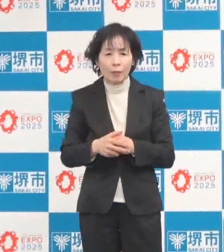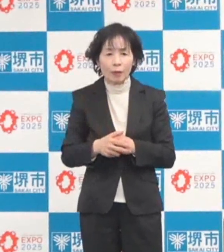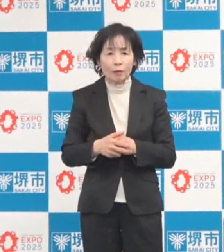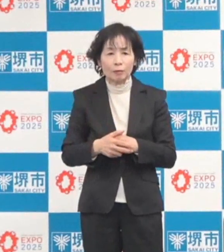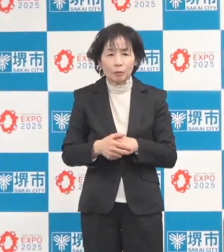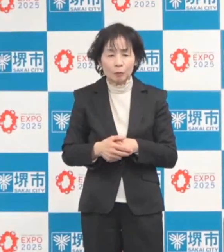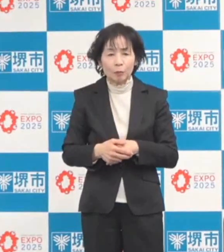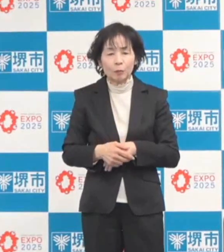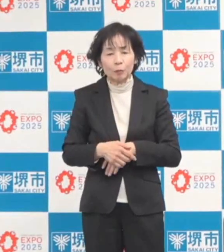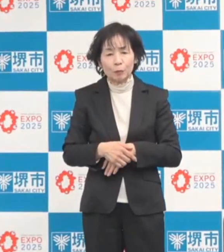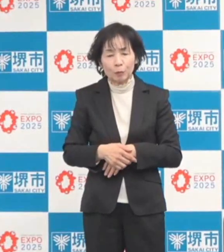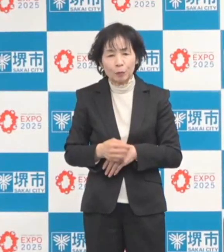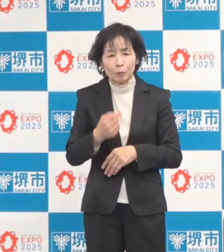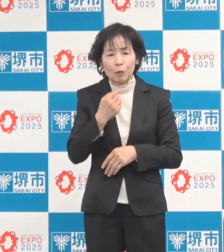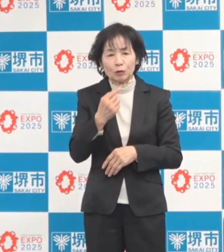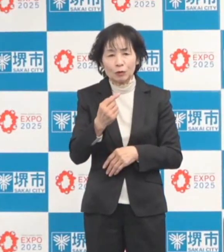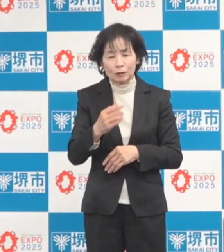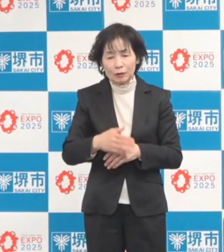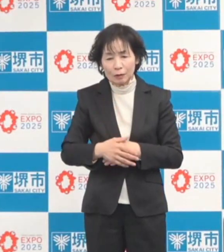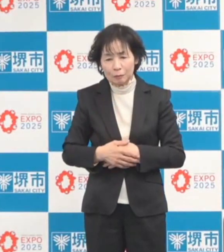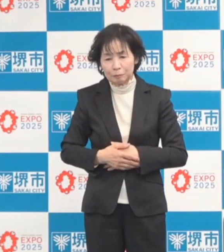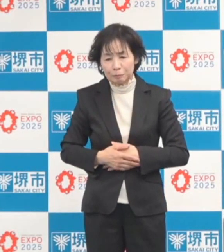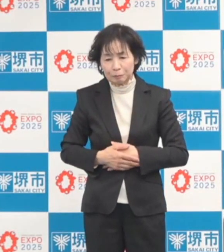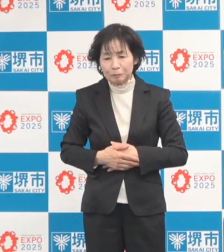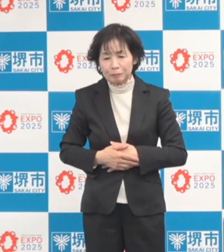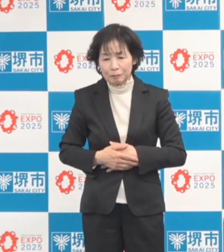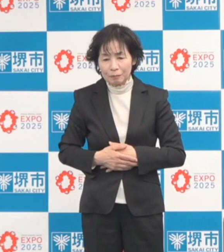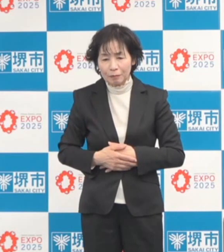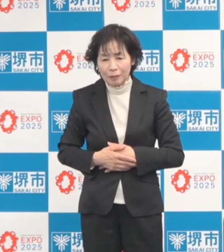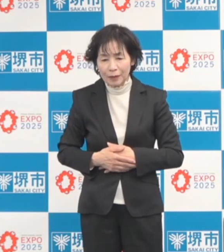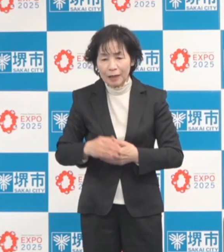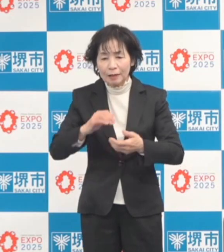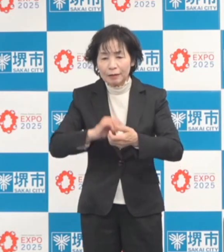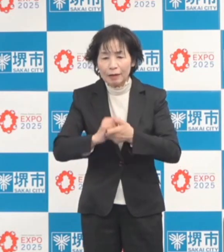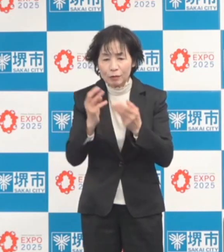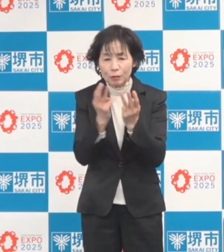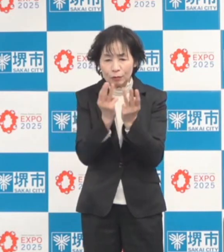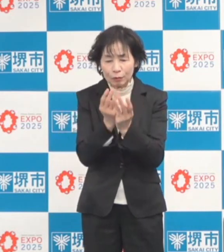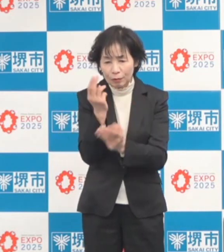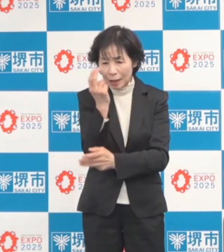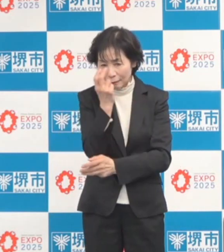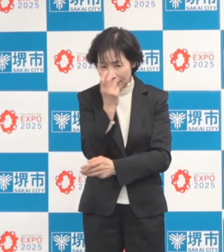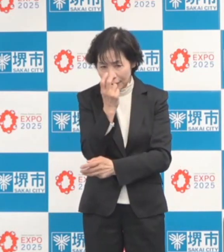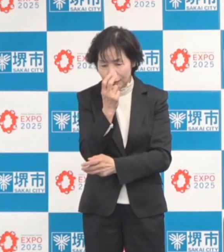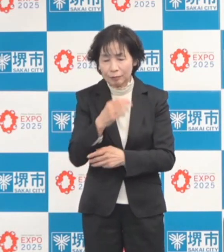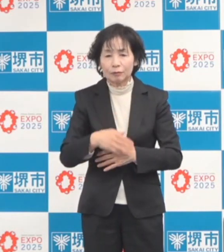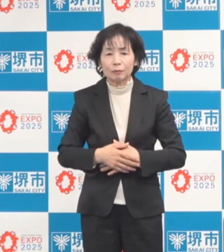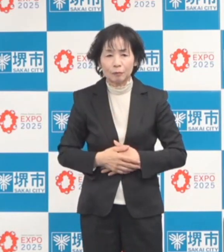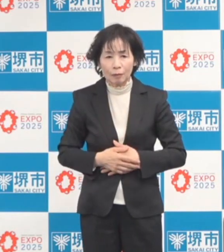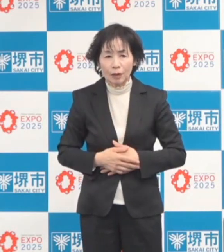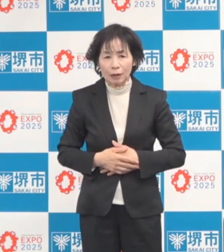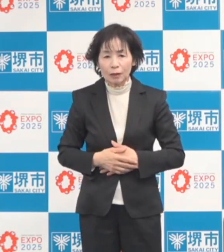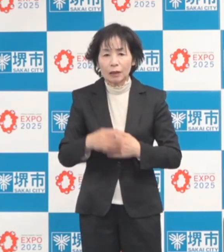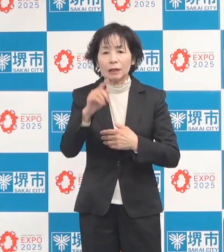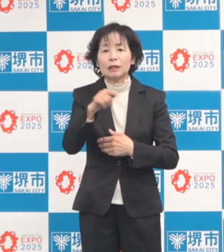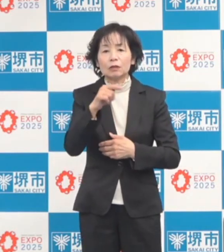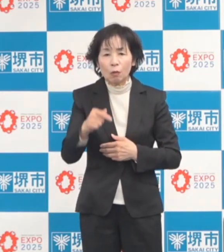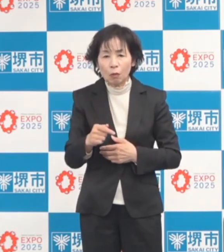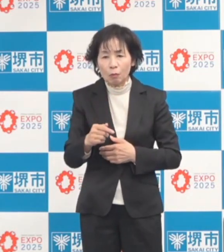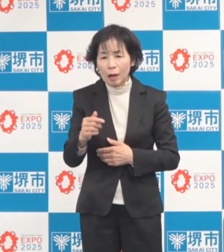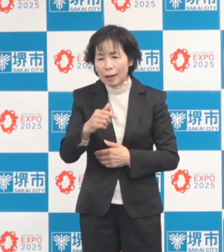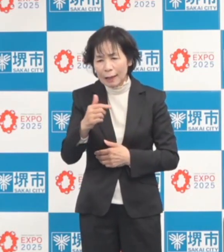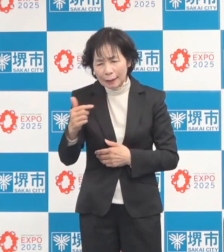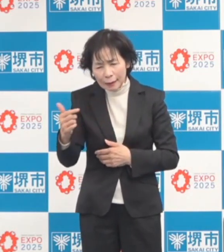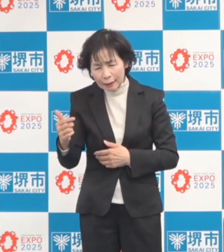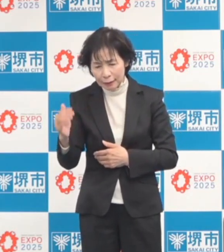すみません、もう一つが定数管理の部分で、人をかなり減らしてき